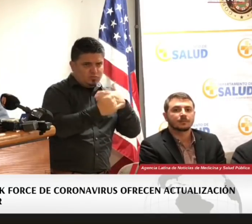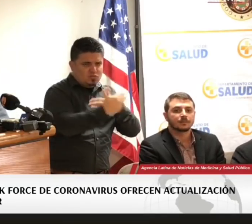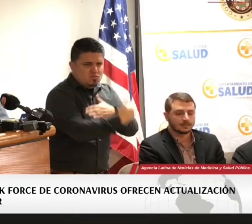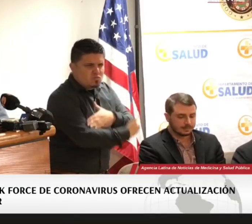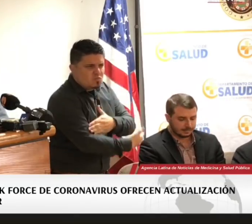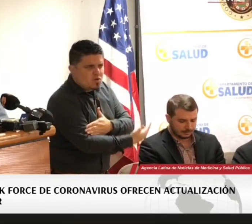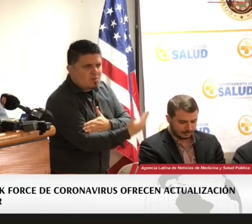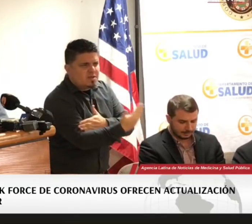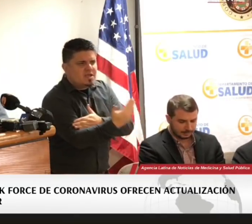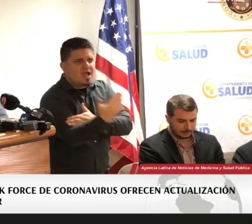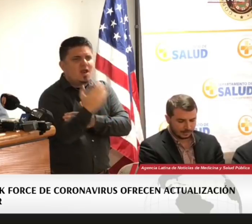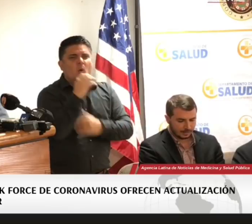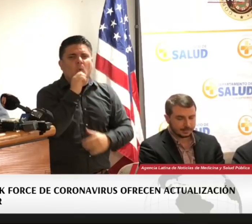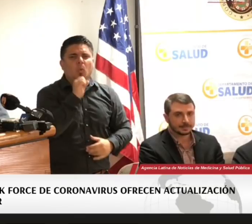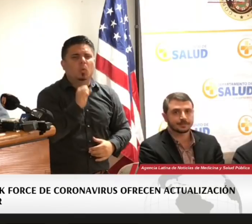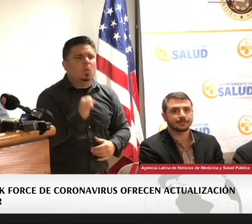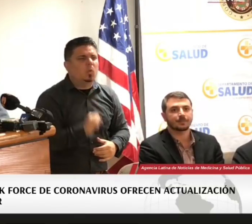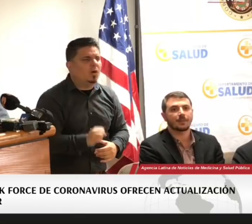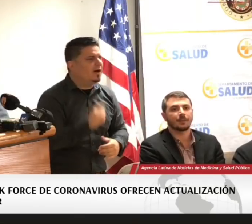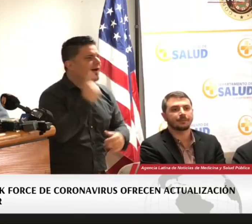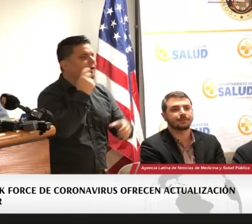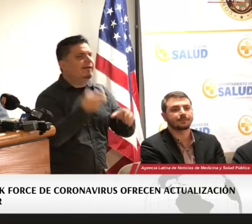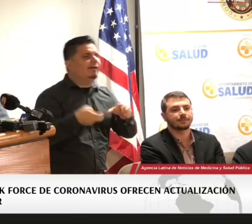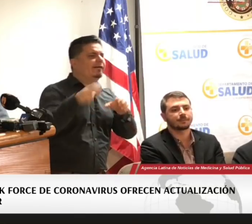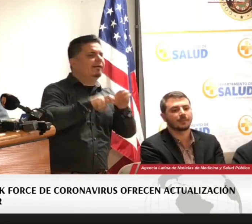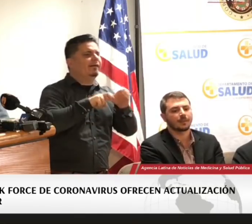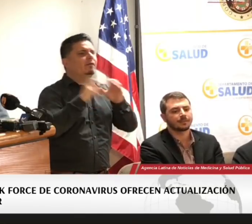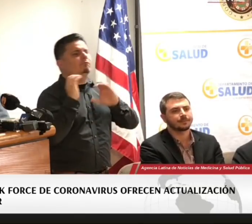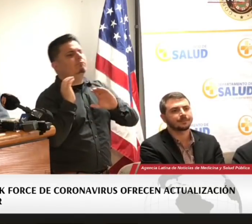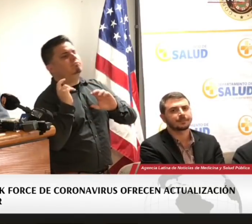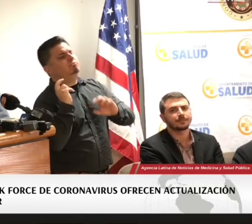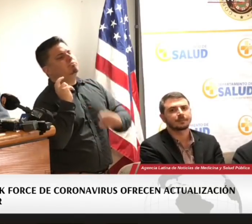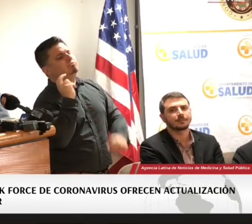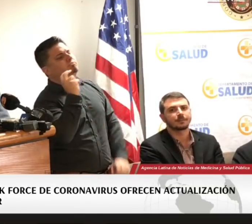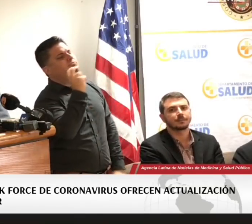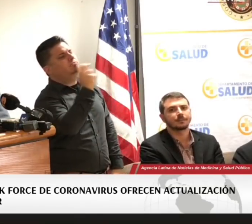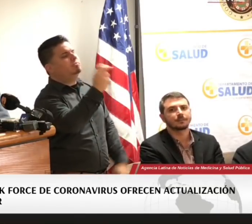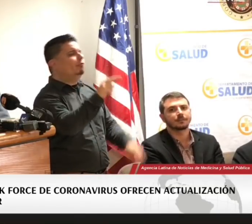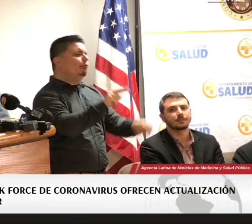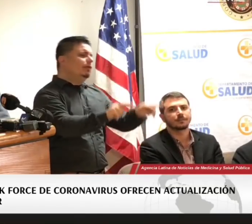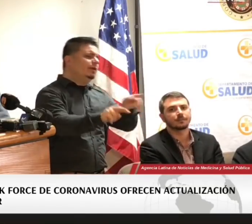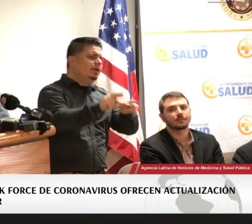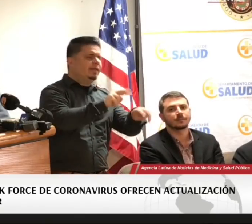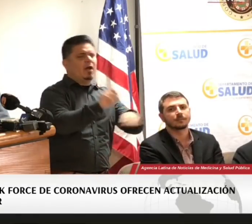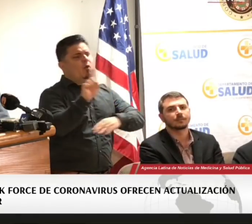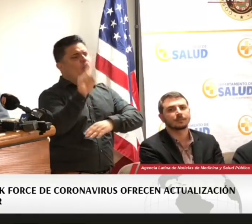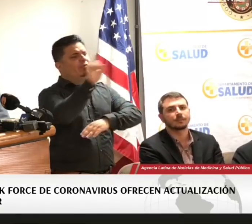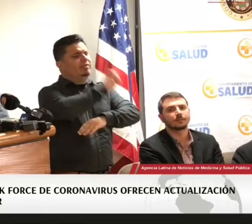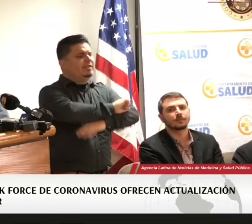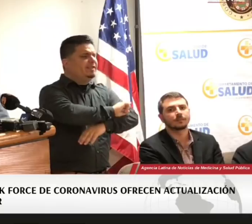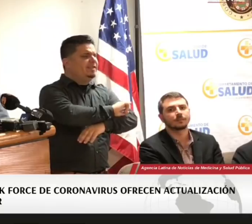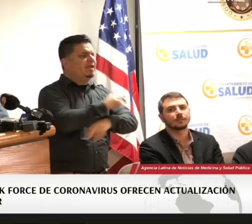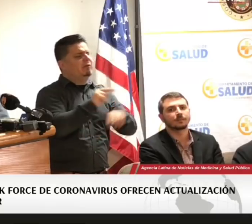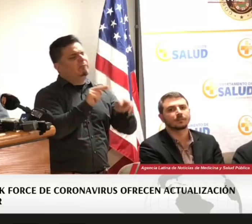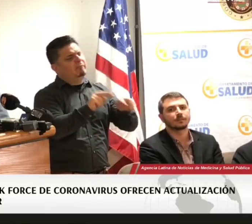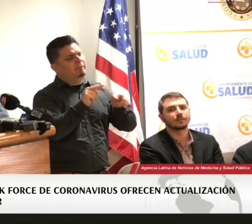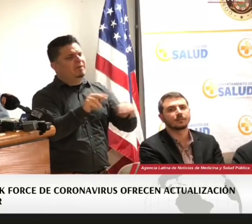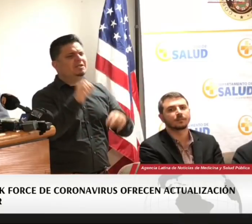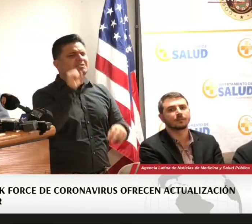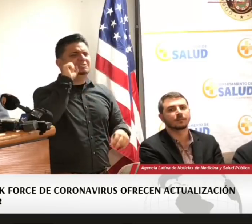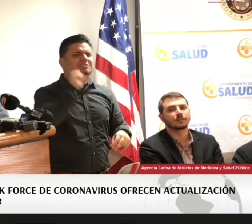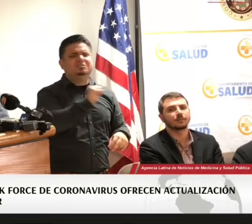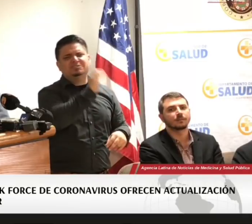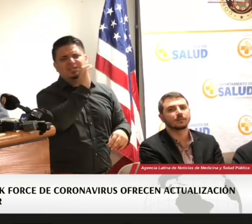llevan a unos centros de cuidado, y es como un daycare de senior citizens. Si esa actividad se